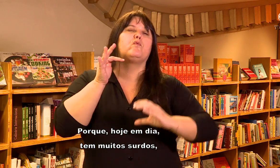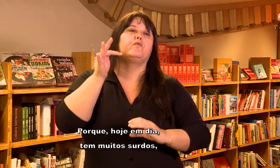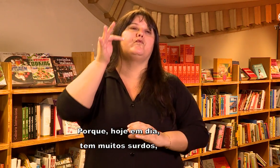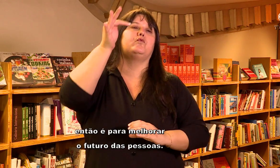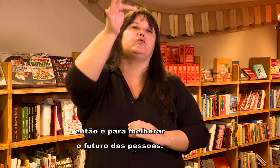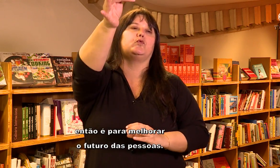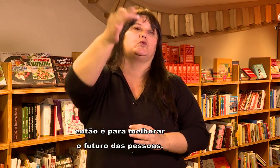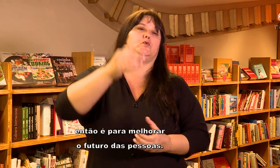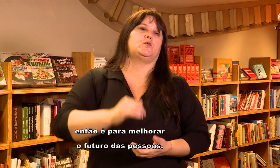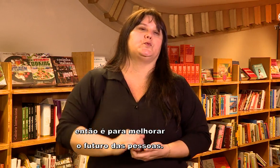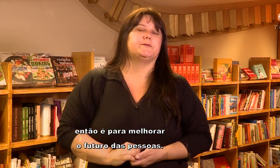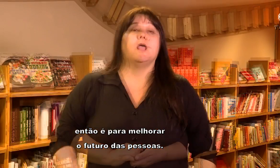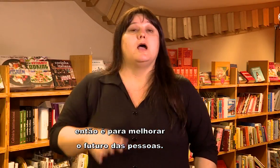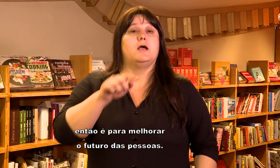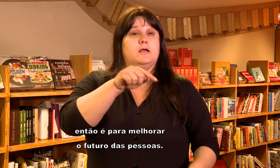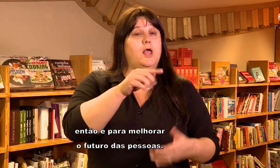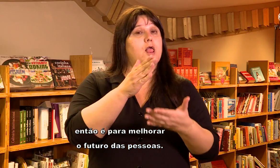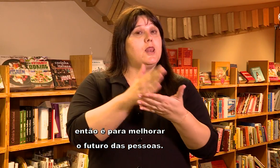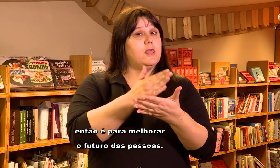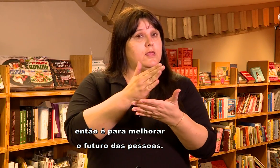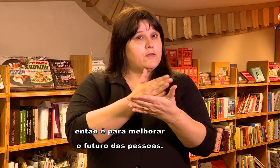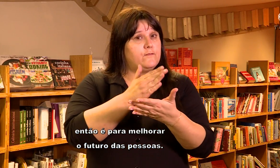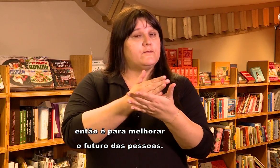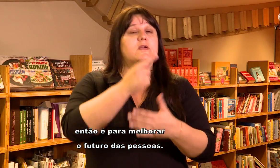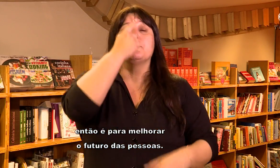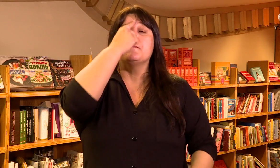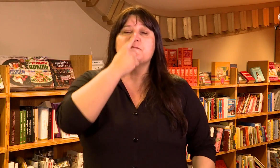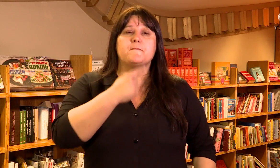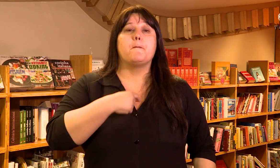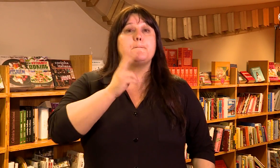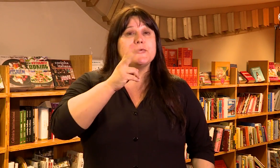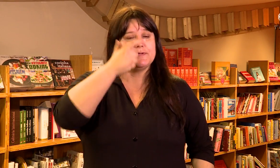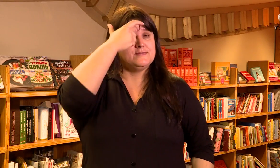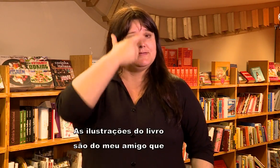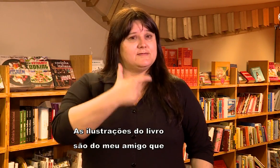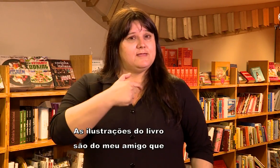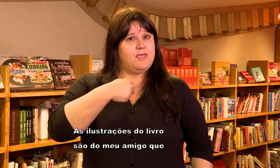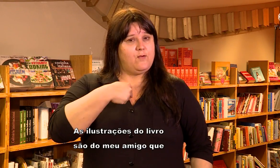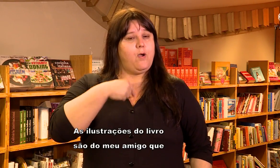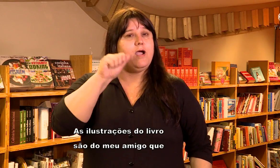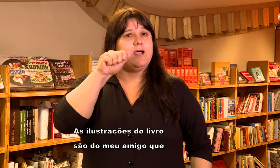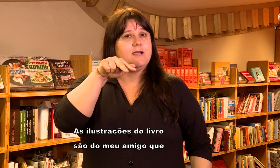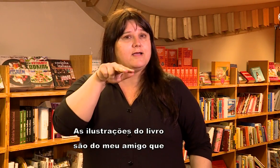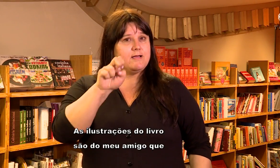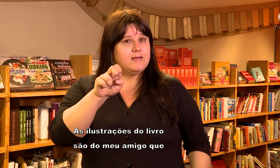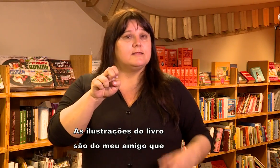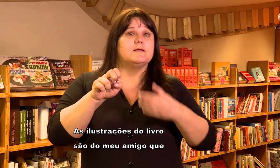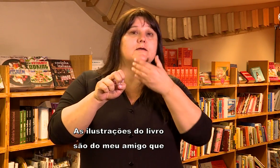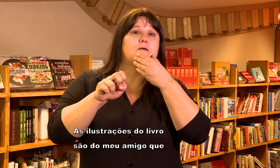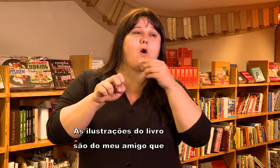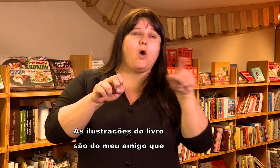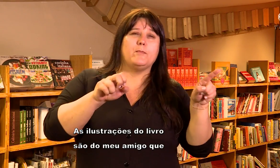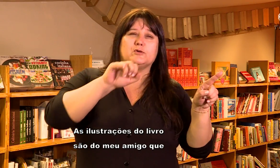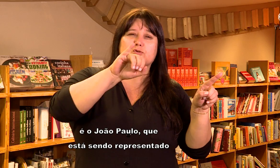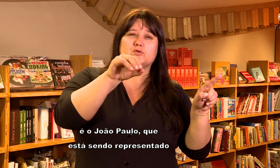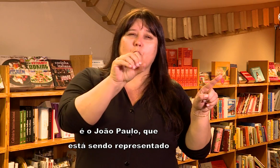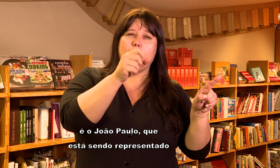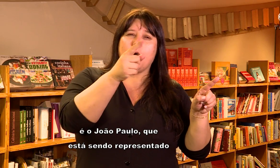surdos, então é para melhorar o futuro das pessoas. As ilustrações do livro são do meu amigo, que é o João Paulo,